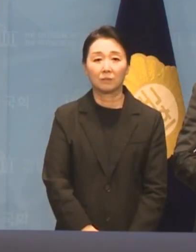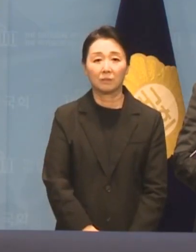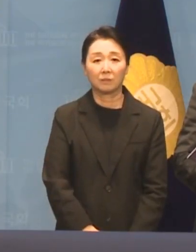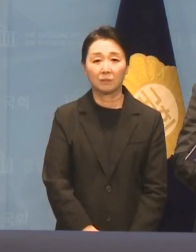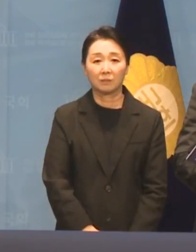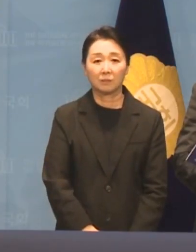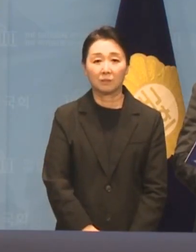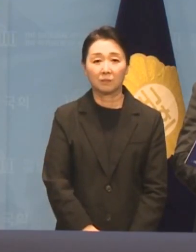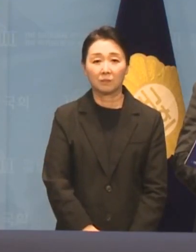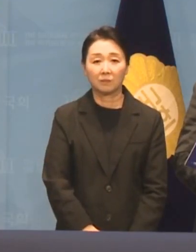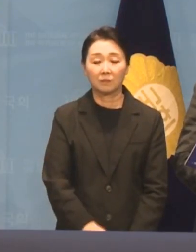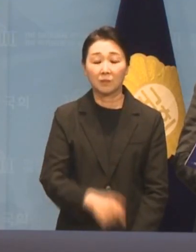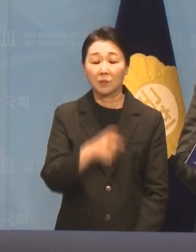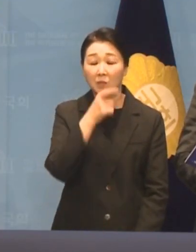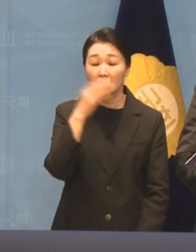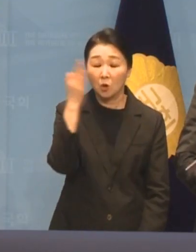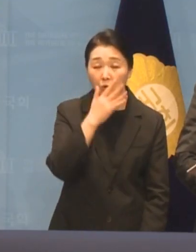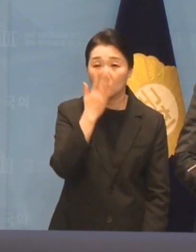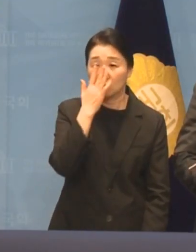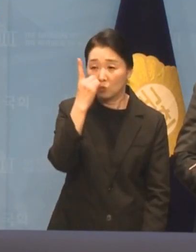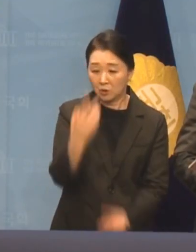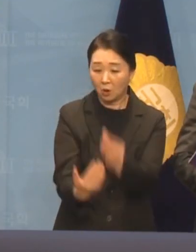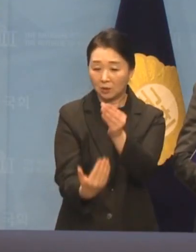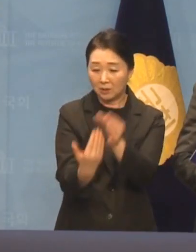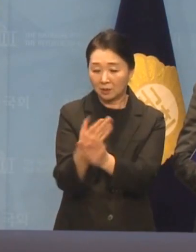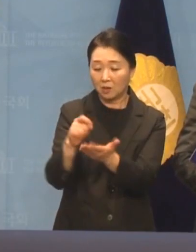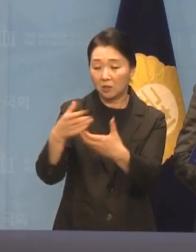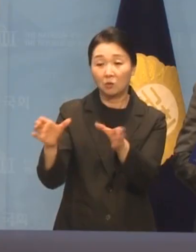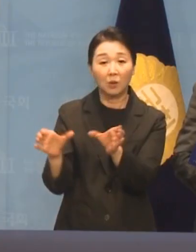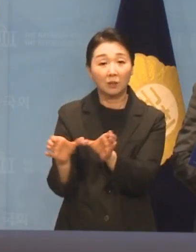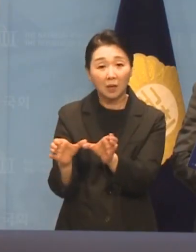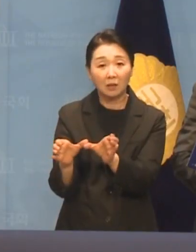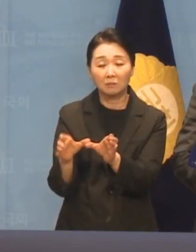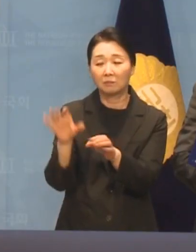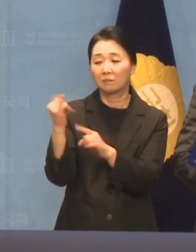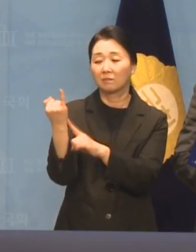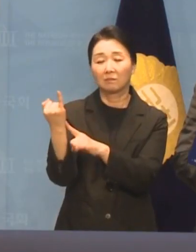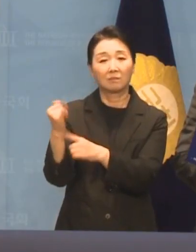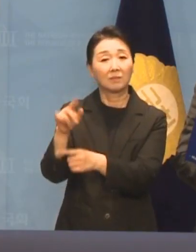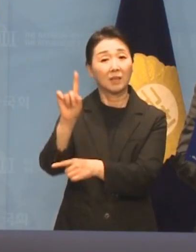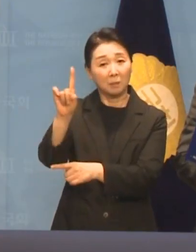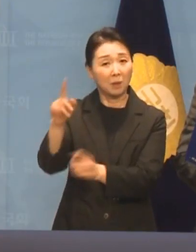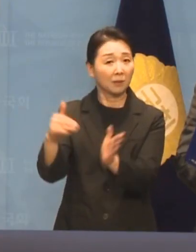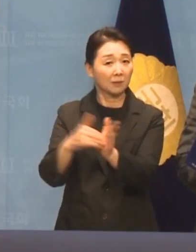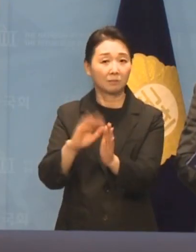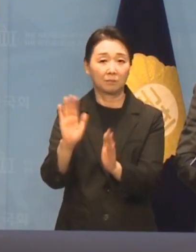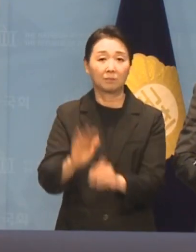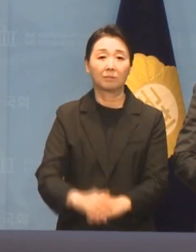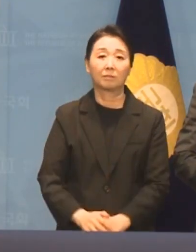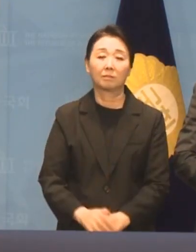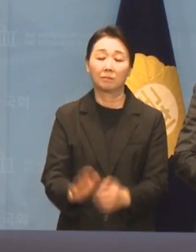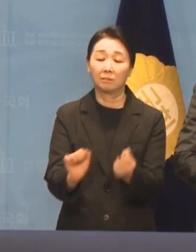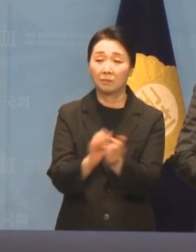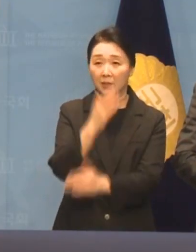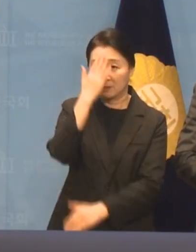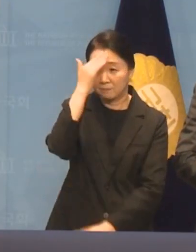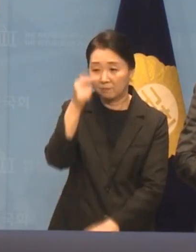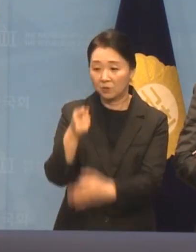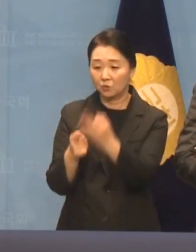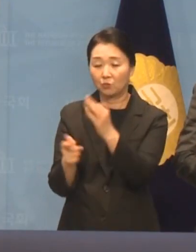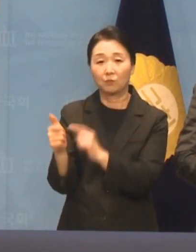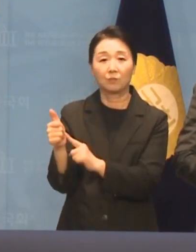요순 사건 작성 기획단의 문제는 김계리 한 명으로 끝나지 않습니다. 내란 수계